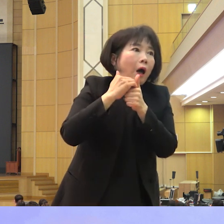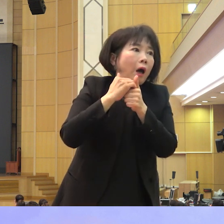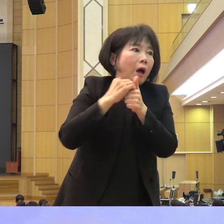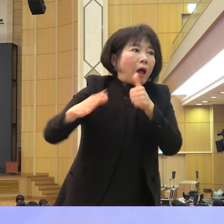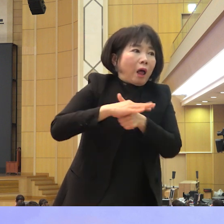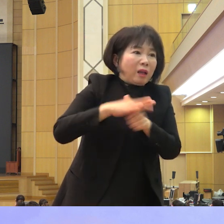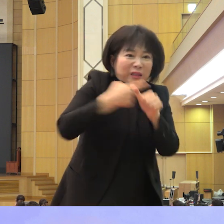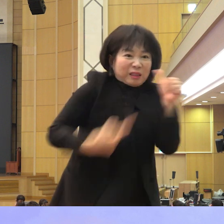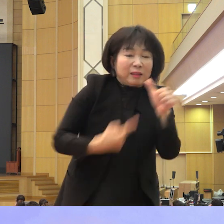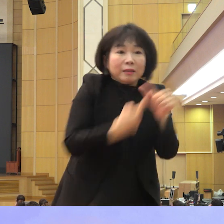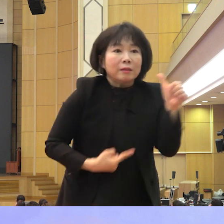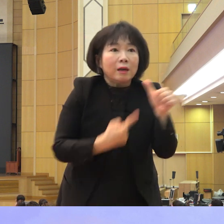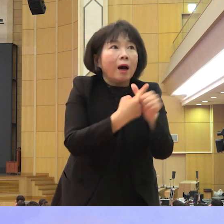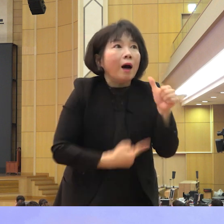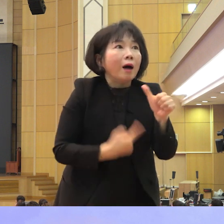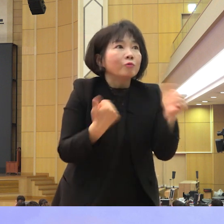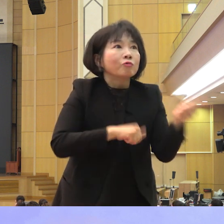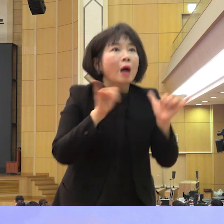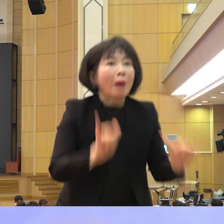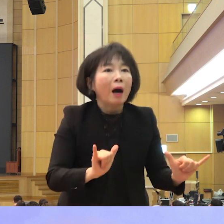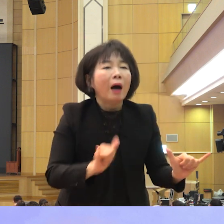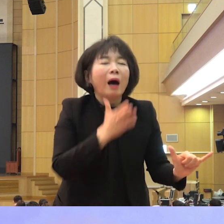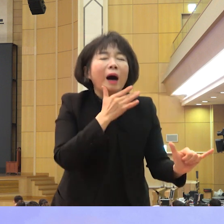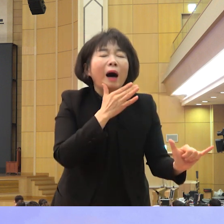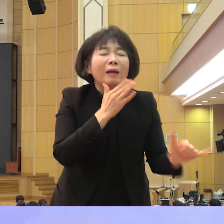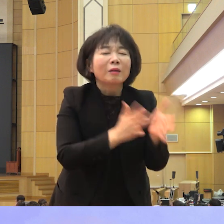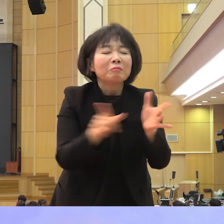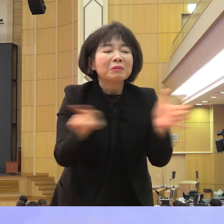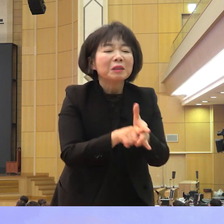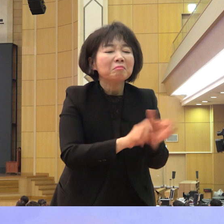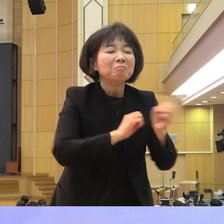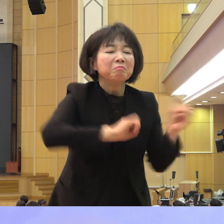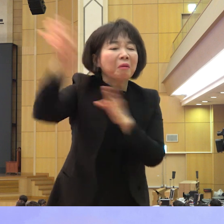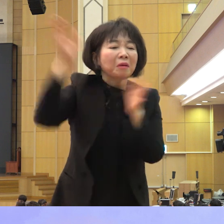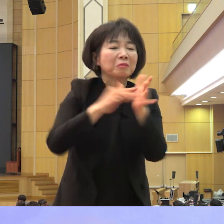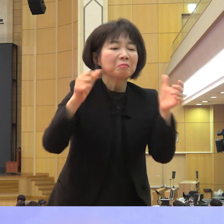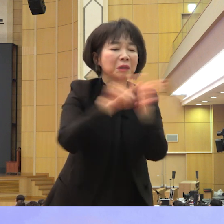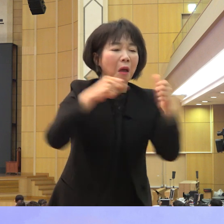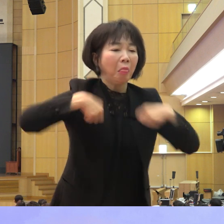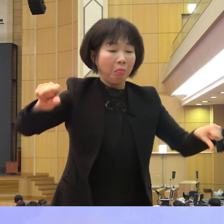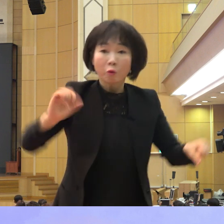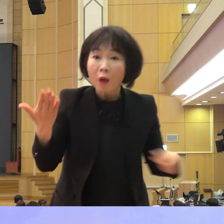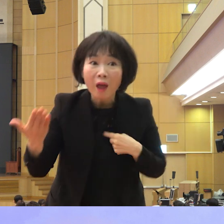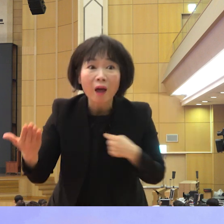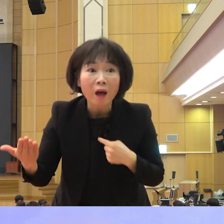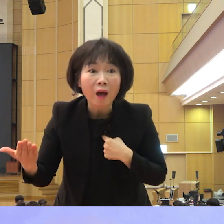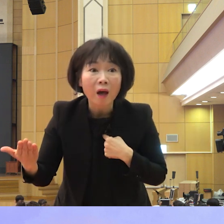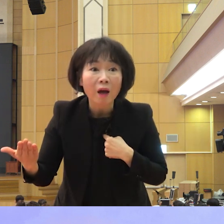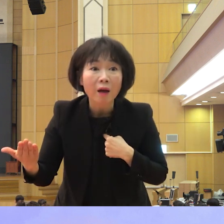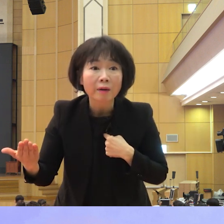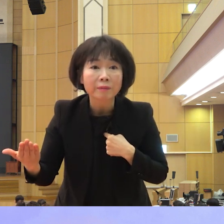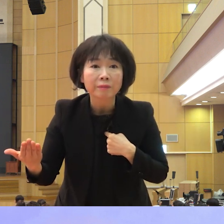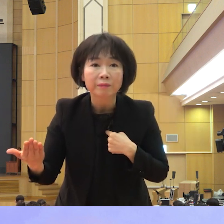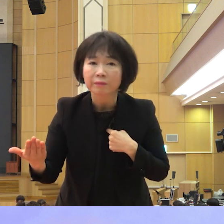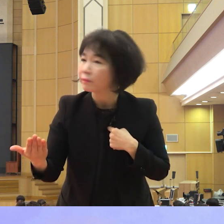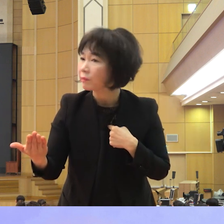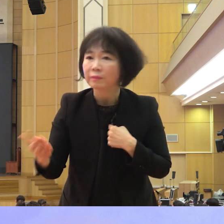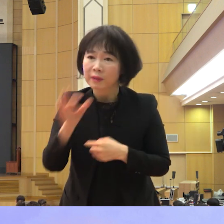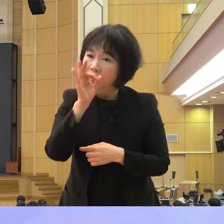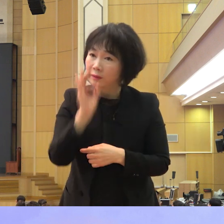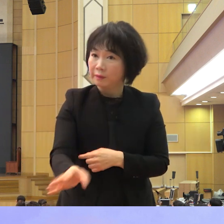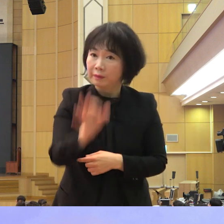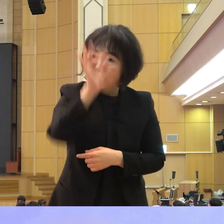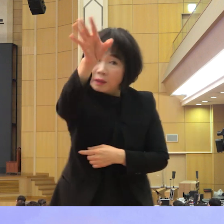마태복음 7장에 보면 26절부터 반석의 집과 모래의 집이 나오잖아요.